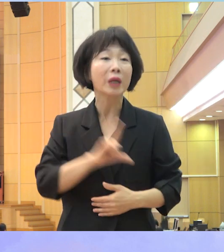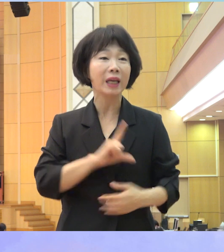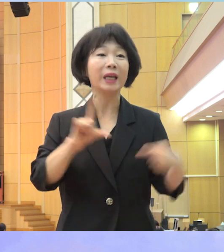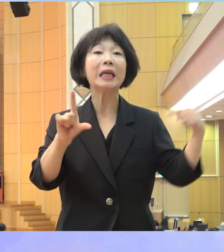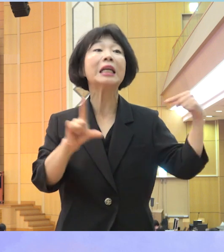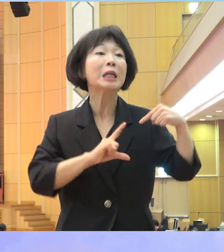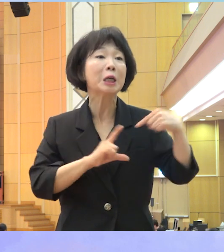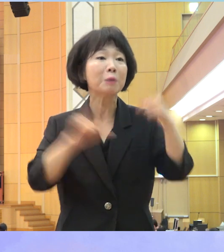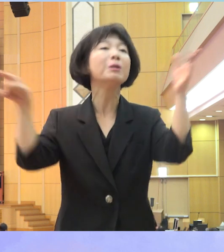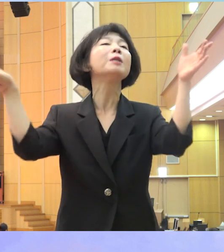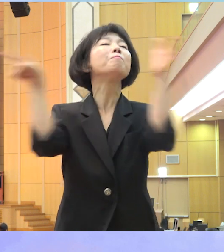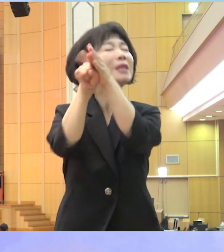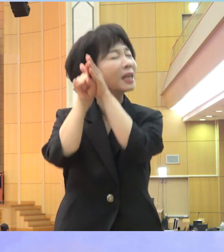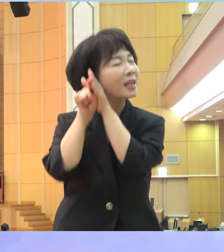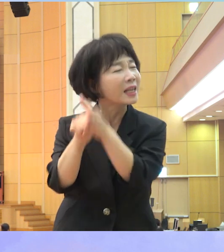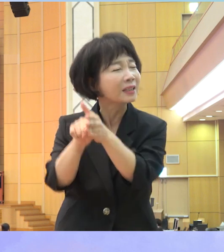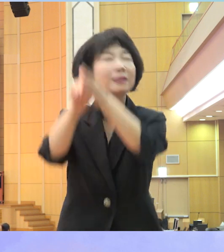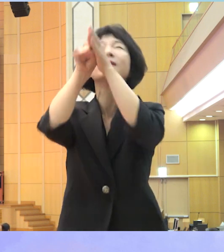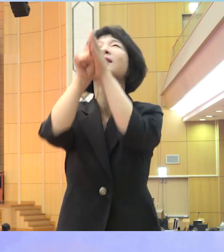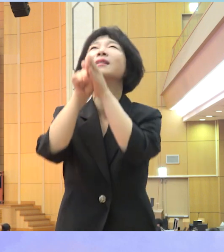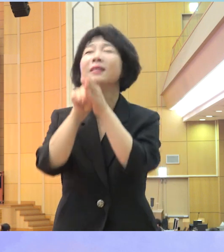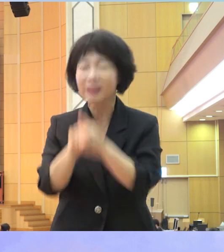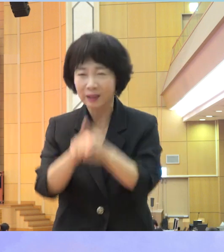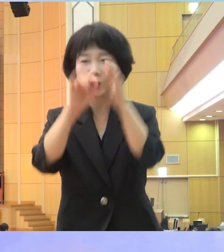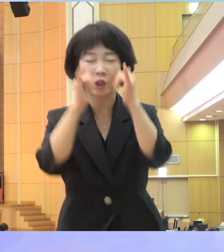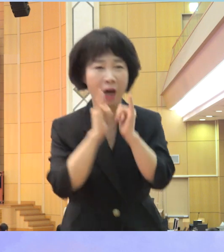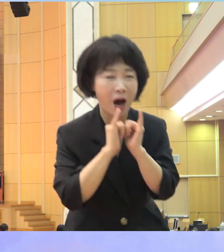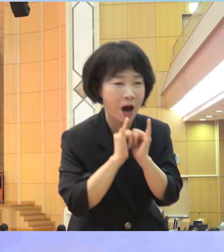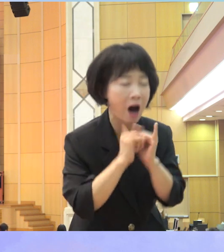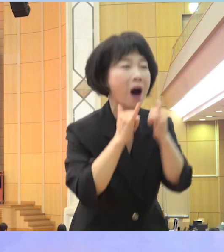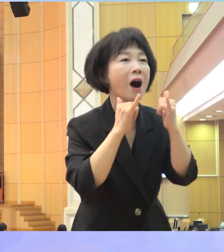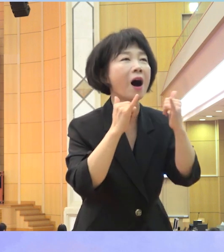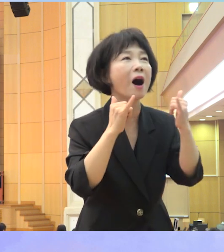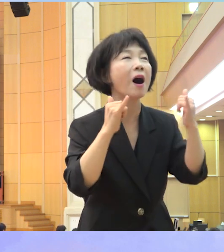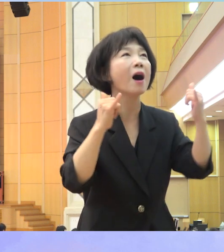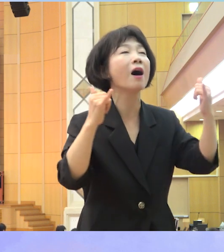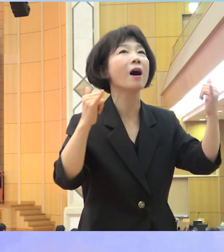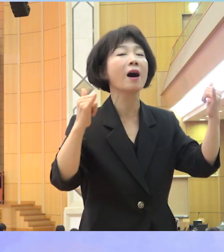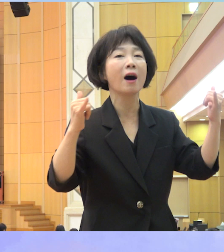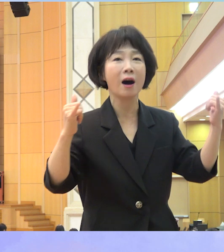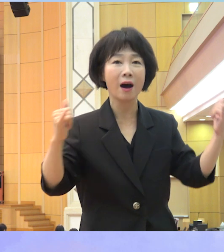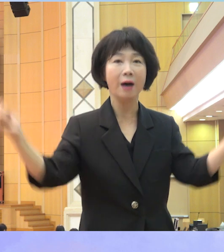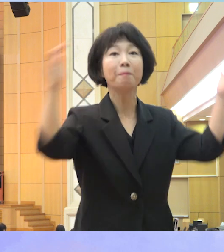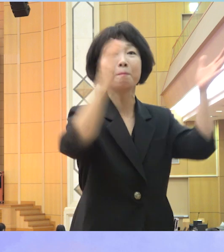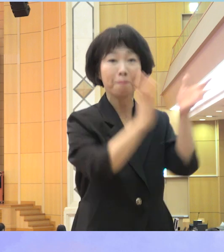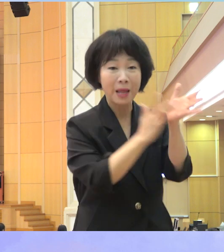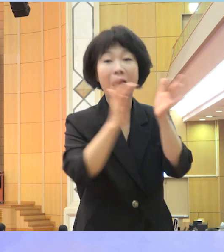예수 이름을 믿는 자